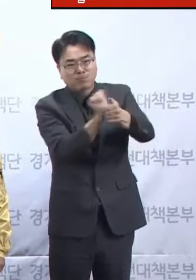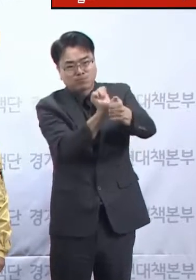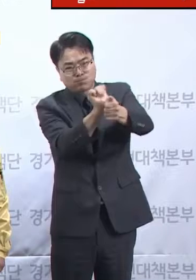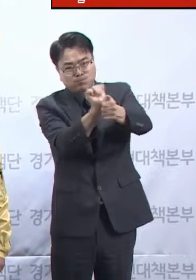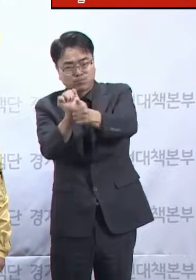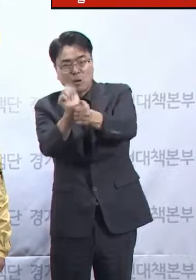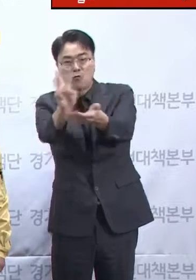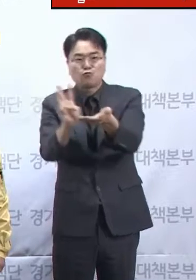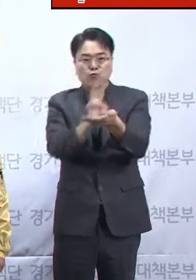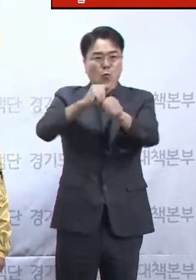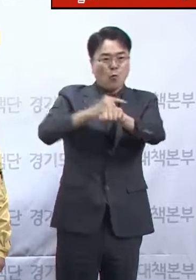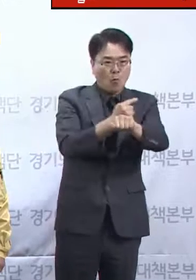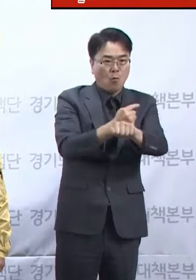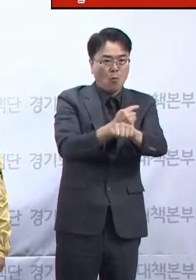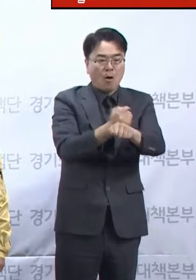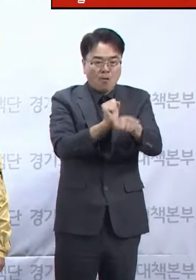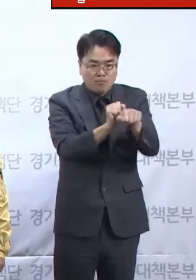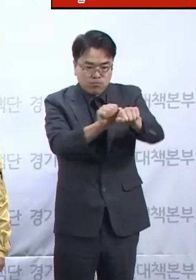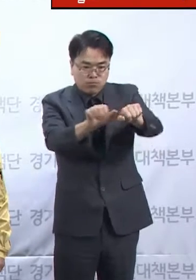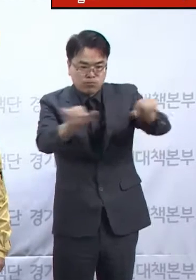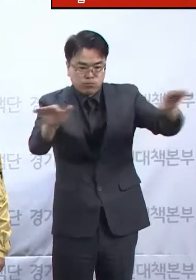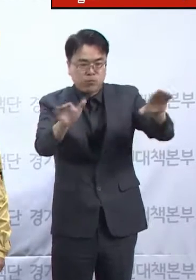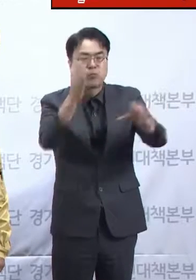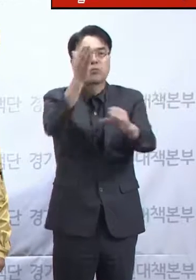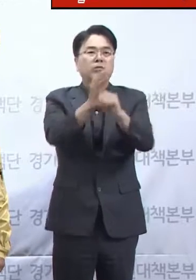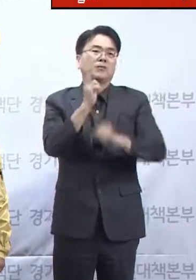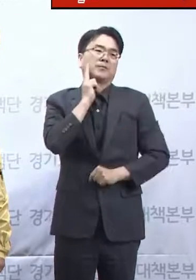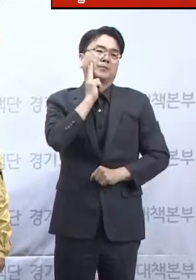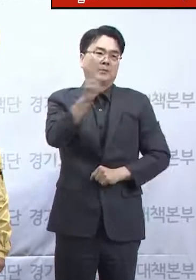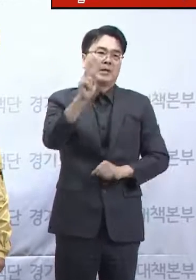대량 발생하는 등 매우 심각한 상황입니다.